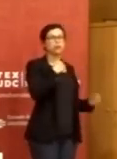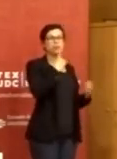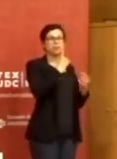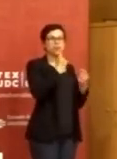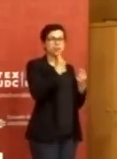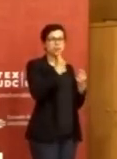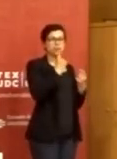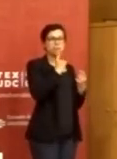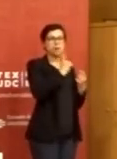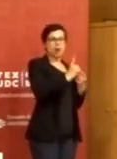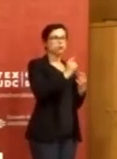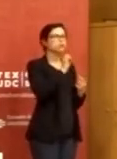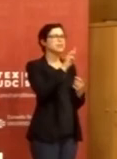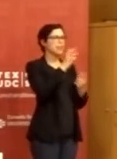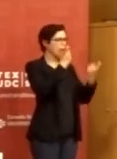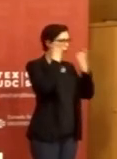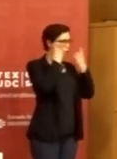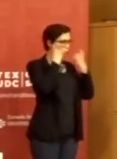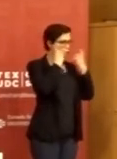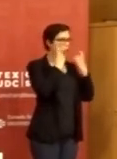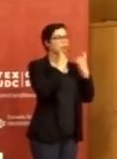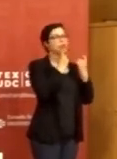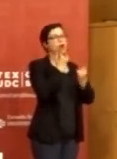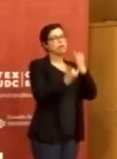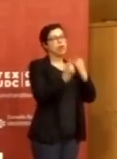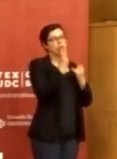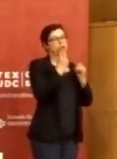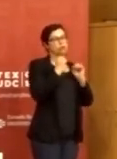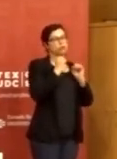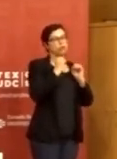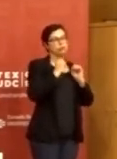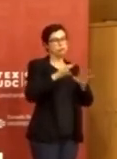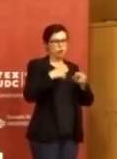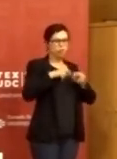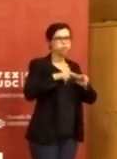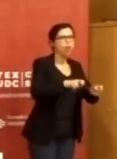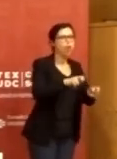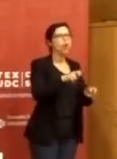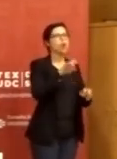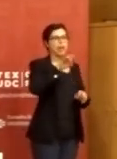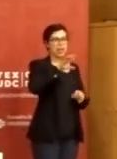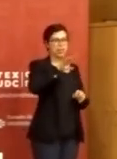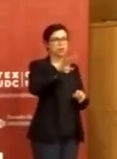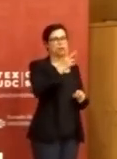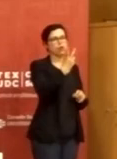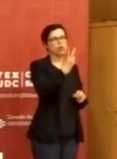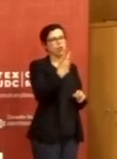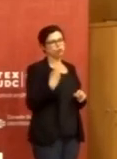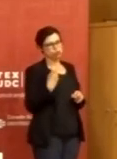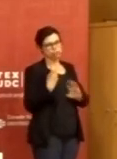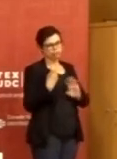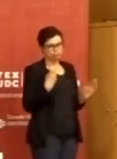13, ahí hubo dos personas que no se graduaron, inicialmente empezamos con 15. En la primera promoción hubo dos